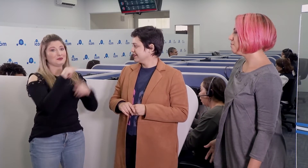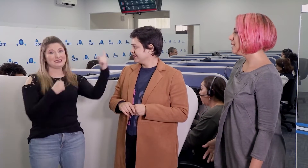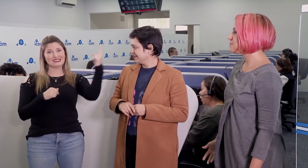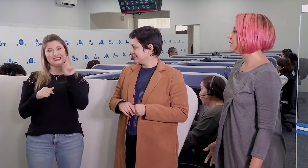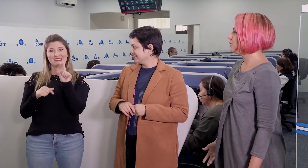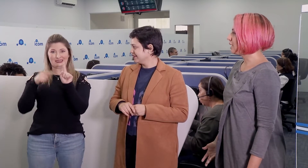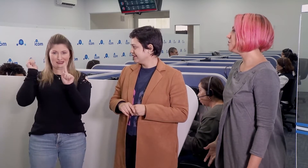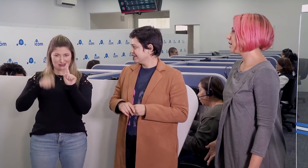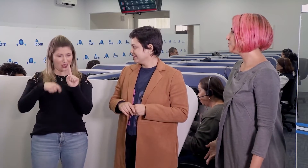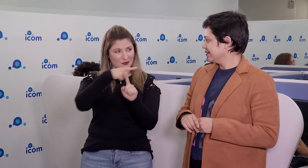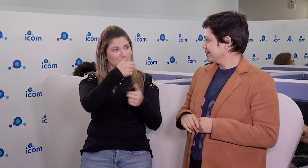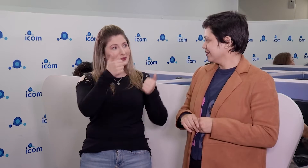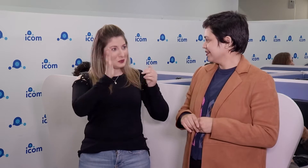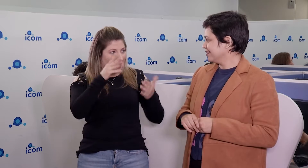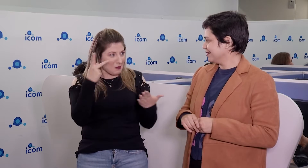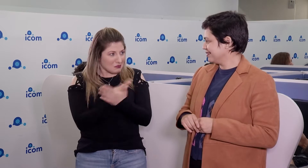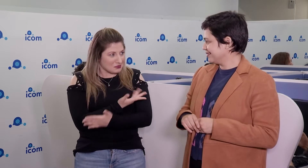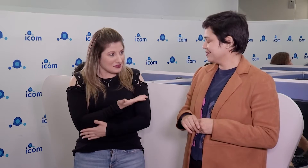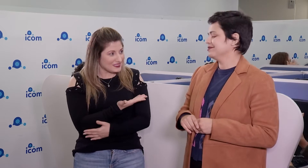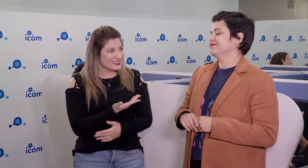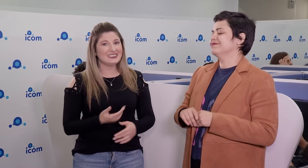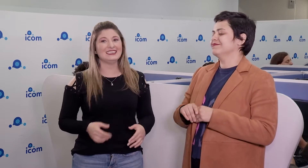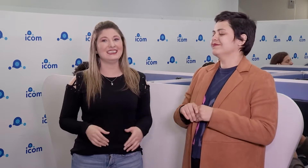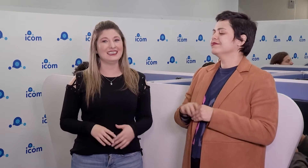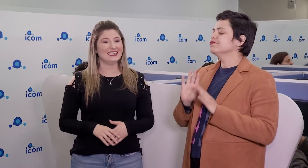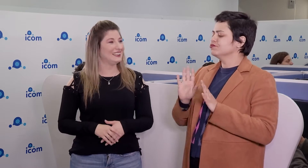mesmo tendo intérprete, claro, fluente em Libras, existe um ruído de comunicação, uma dificuldade.